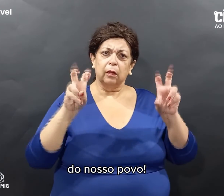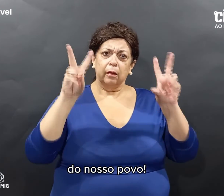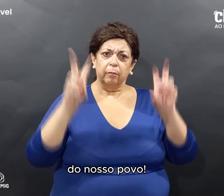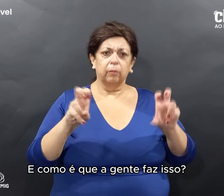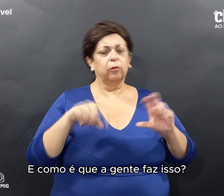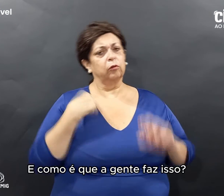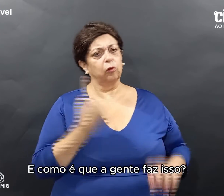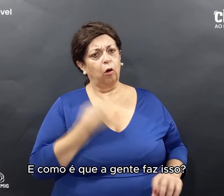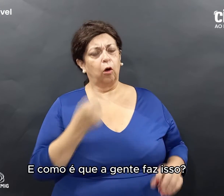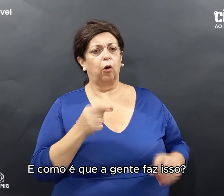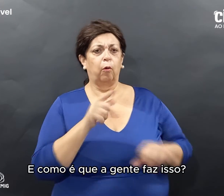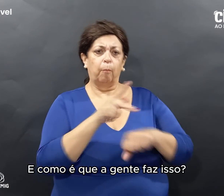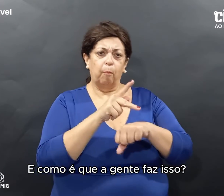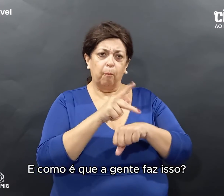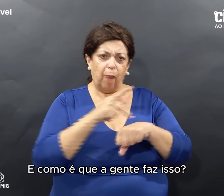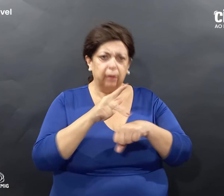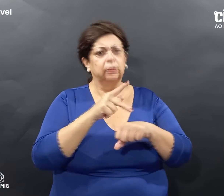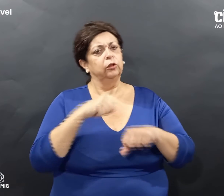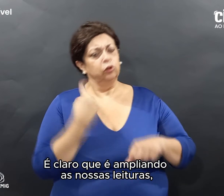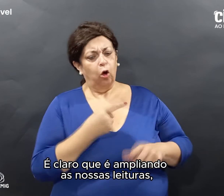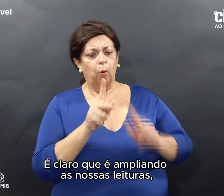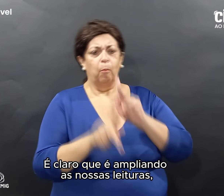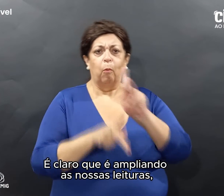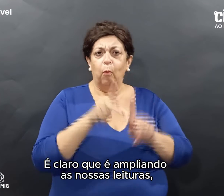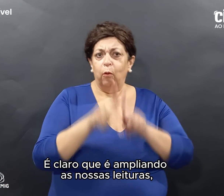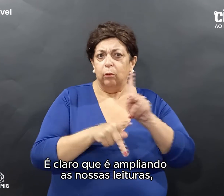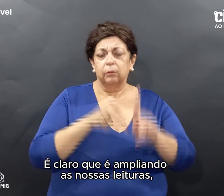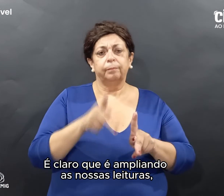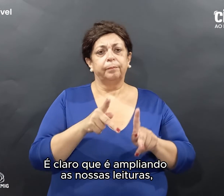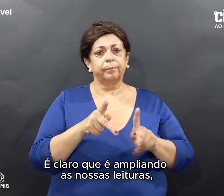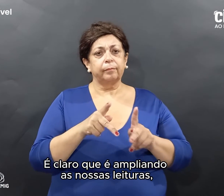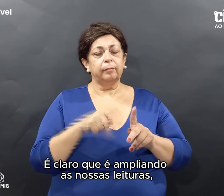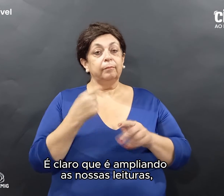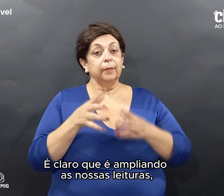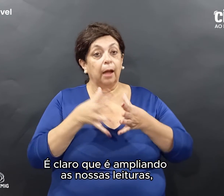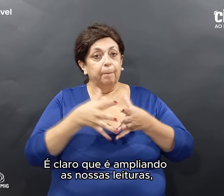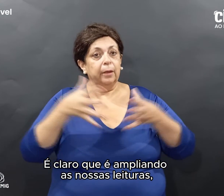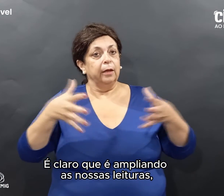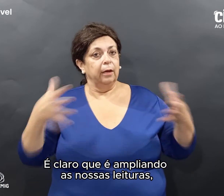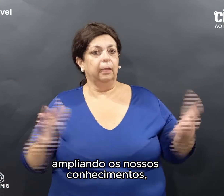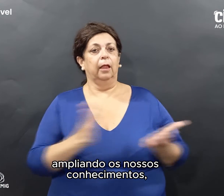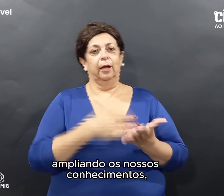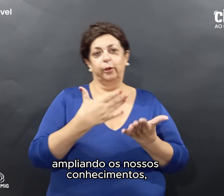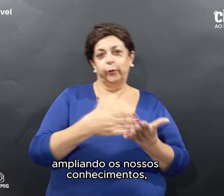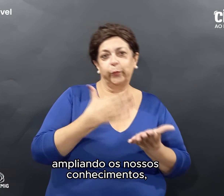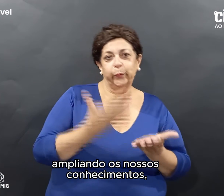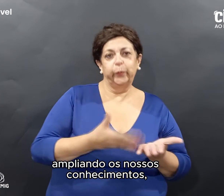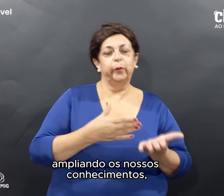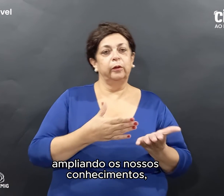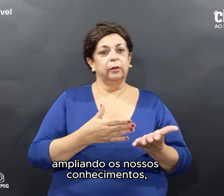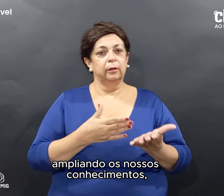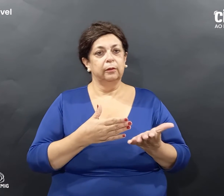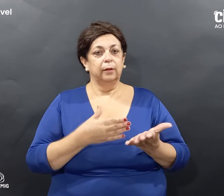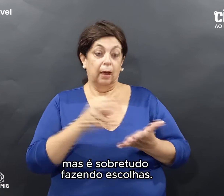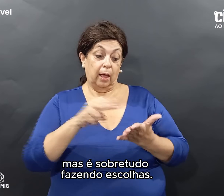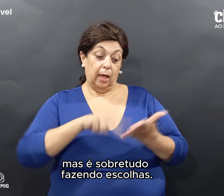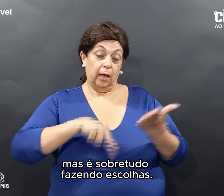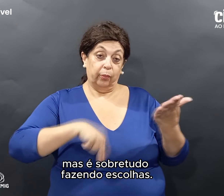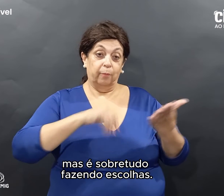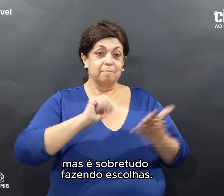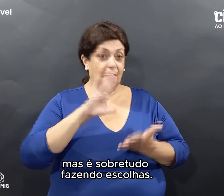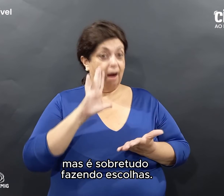nosso povo. Como é que a gente faz isso? É claro que é ampliando as nossas leituras, é ampliando os nossos conhecimentos,